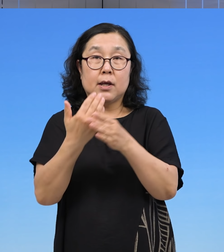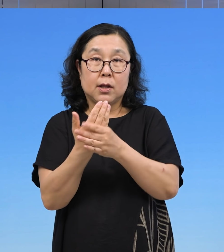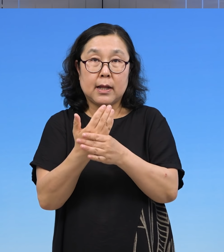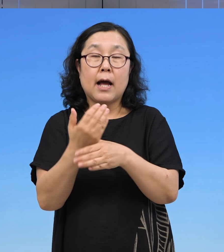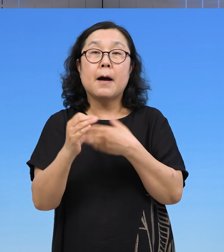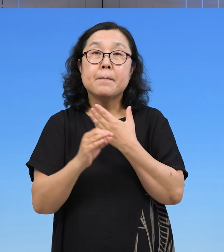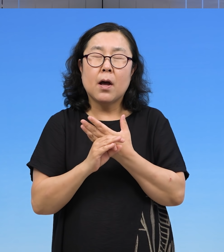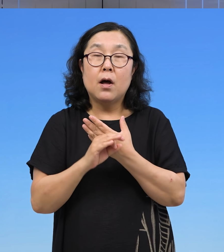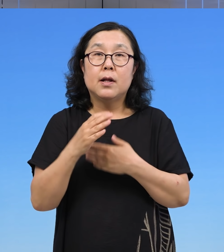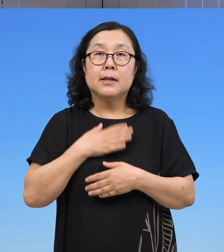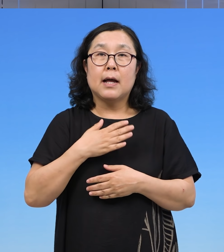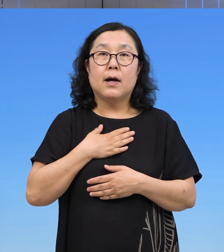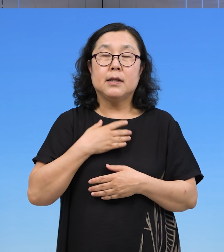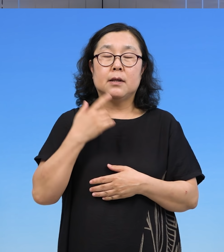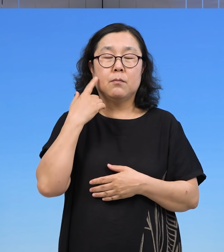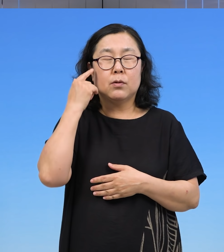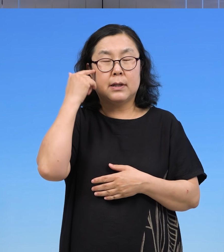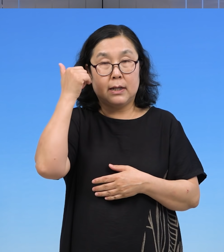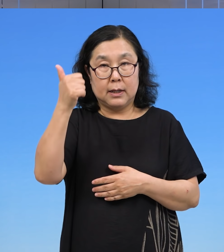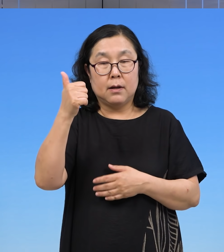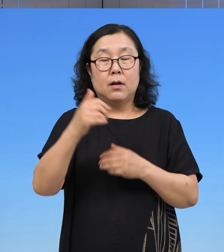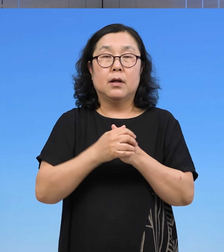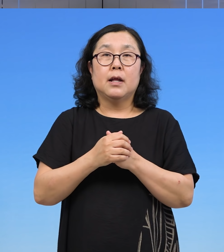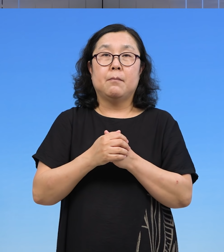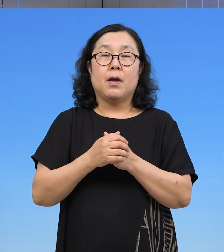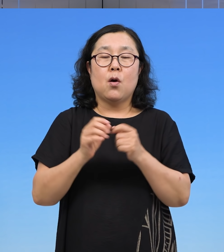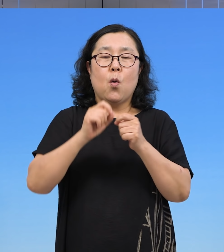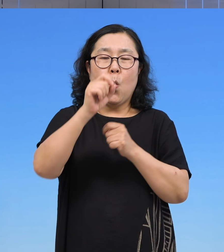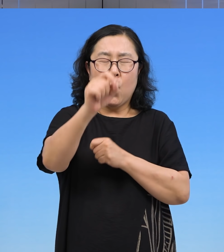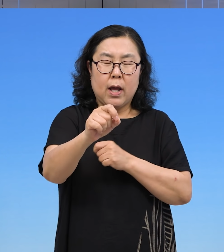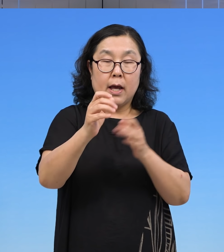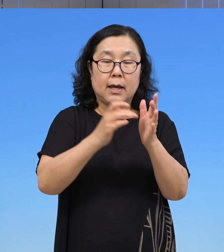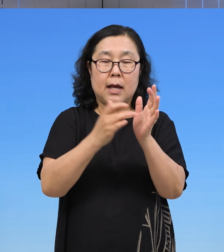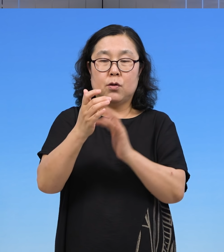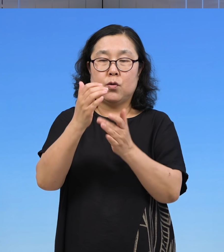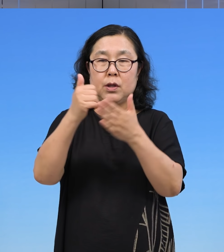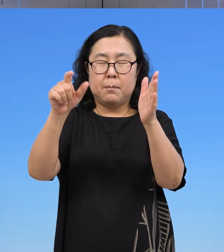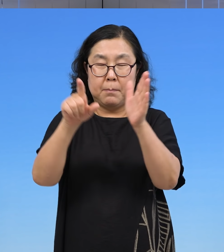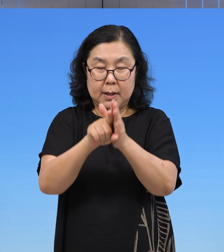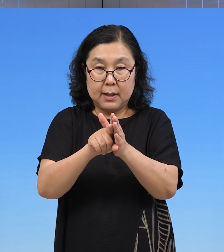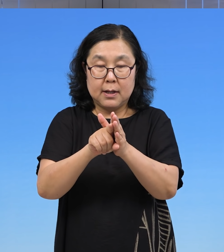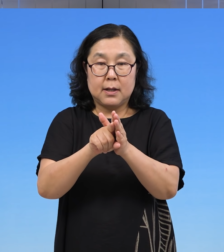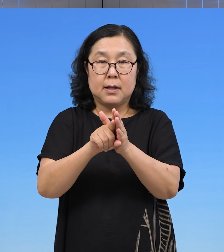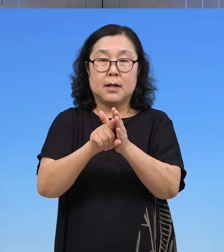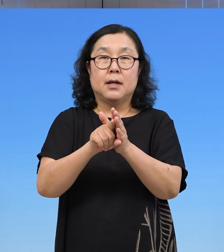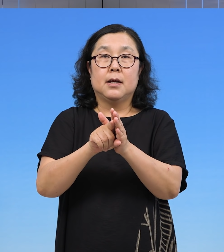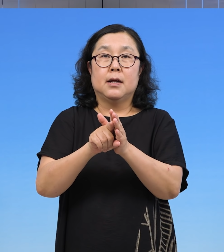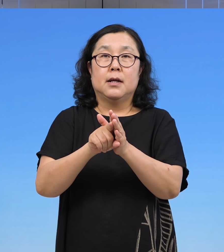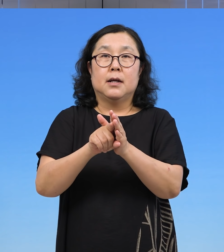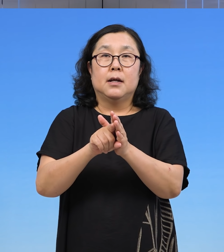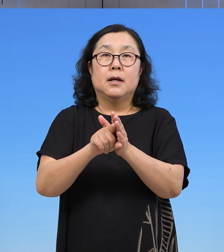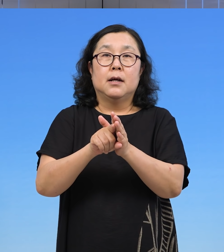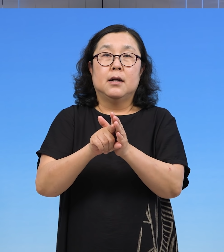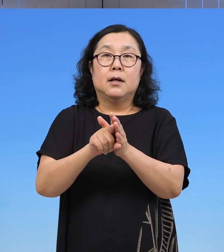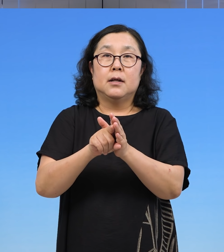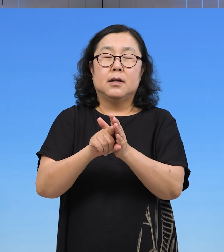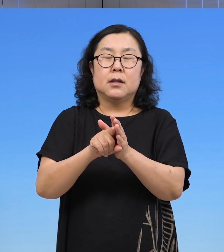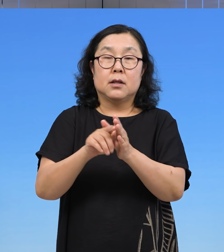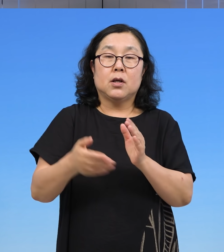저 같은 목회자들과 오래 예수 믿은 관록 있는 여러분들 안에서 이런 놀라운 역사와